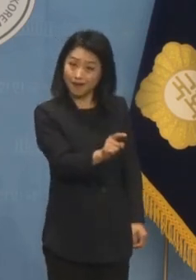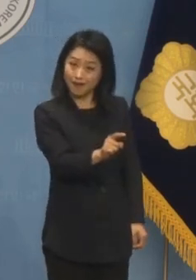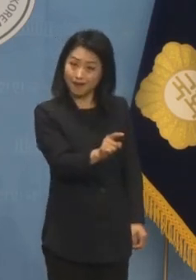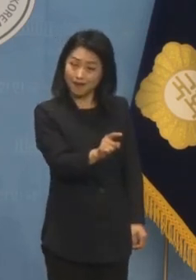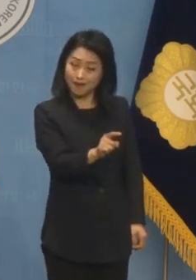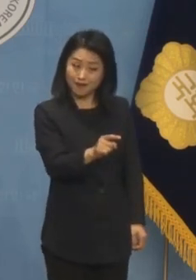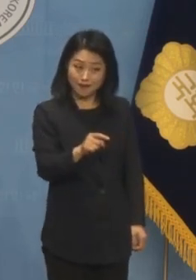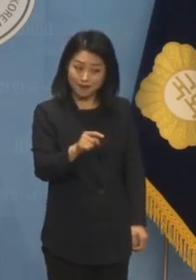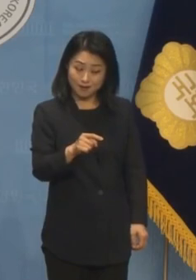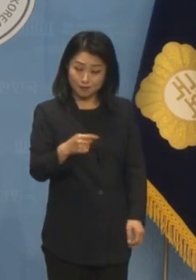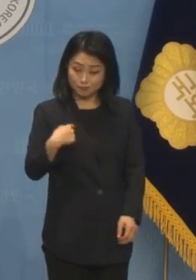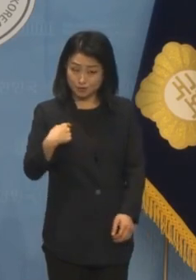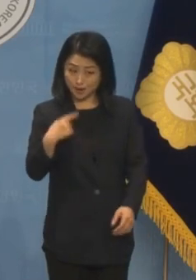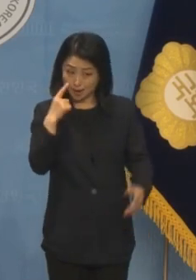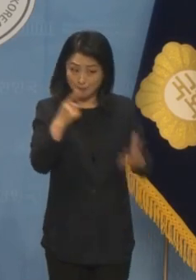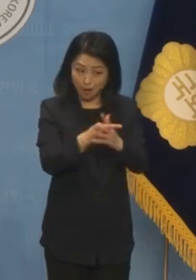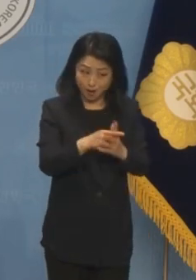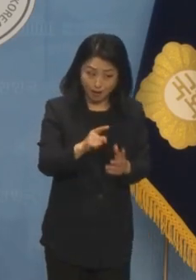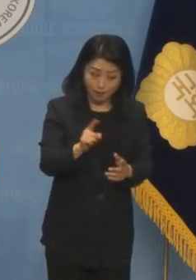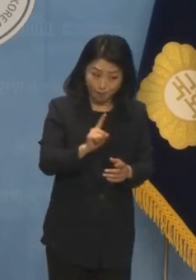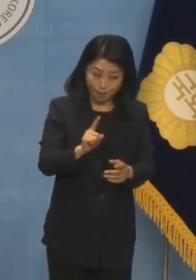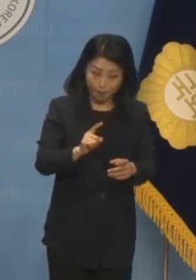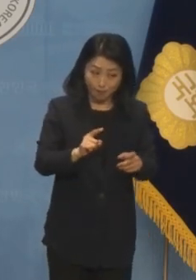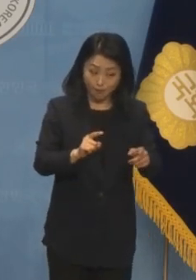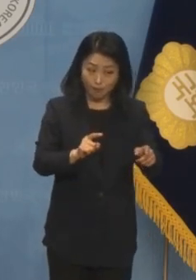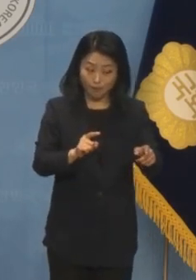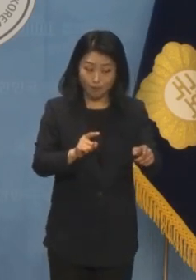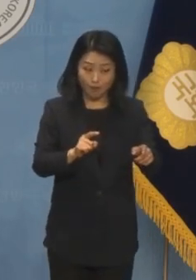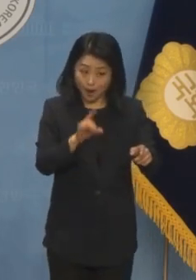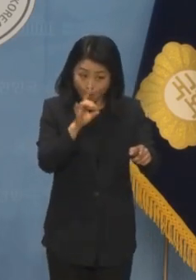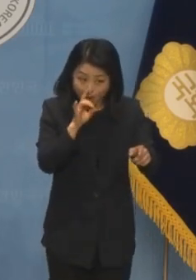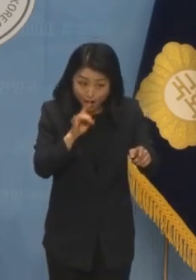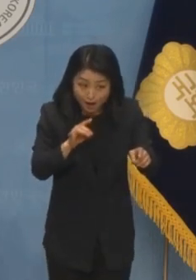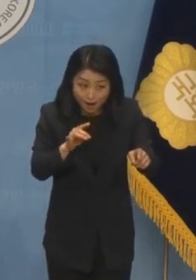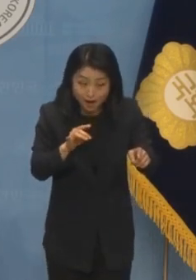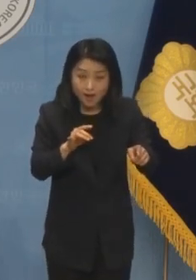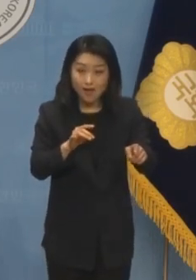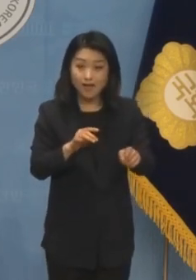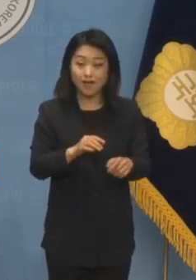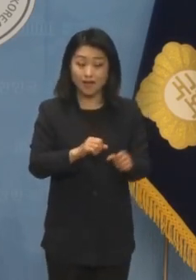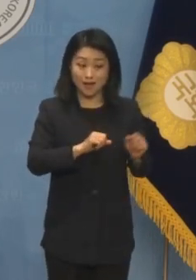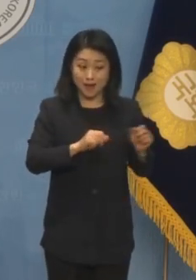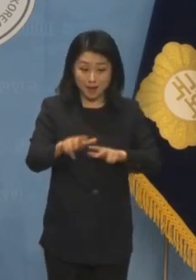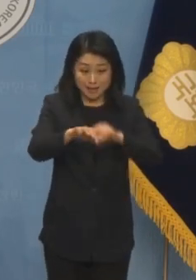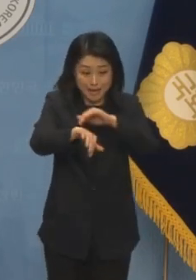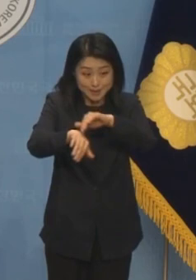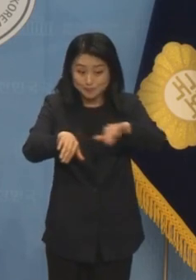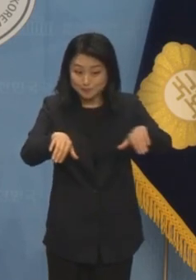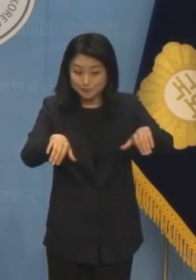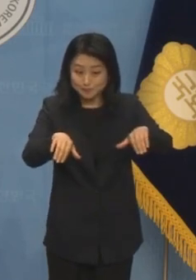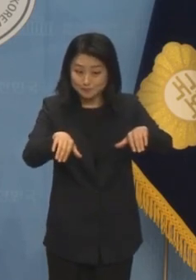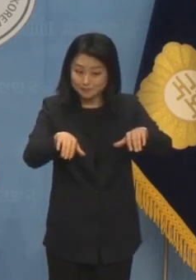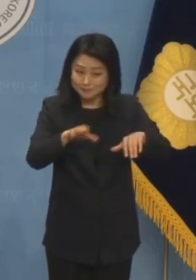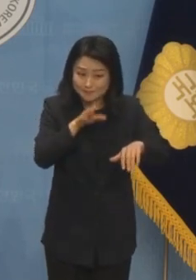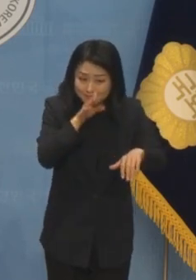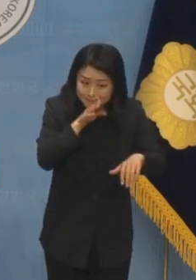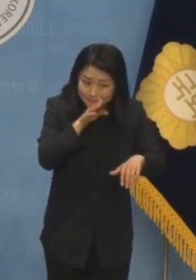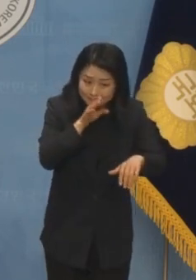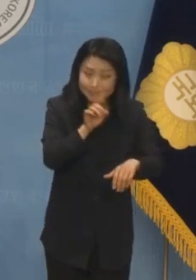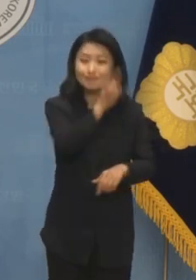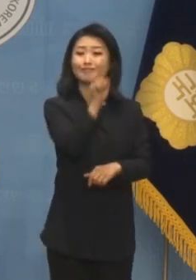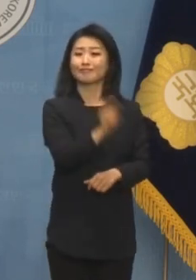안 되는 것을 알았고 본인 입으로 얘기했듯이 무언가 본격적으로 개입을 했기 때문은